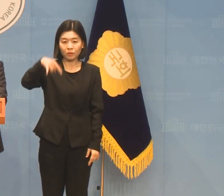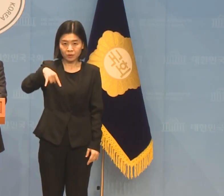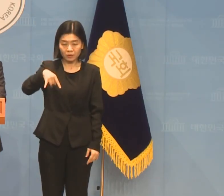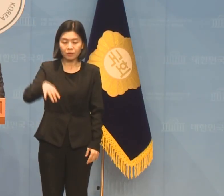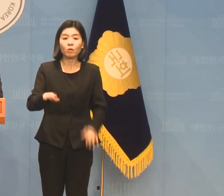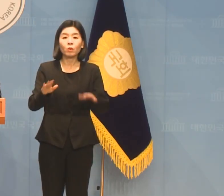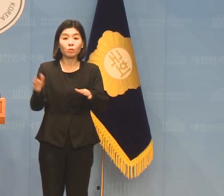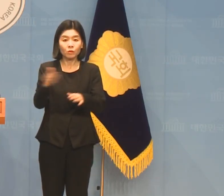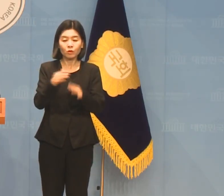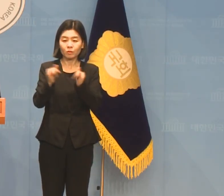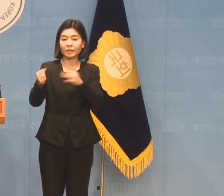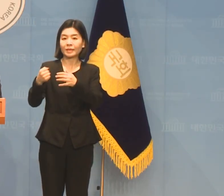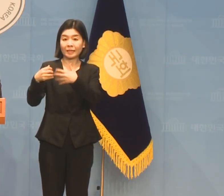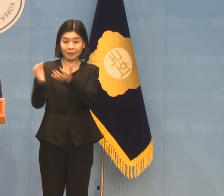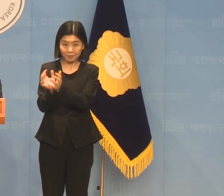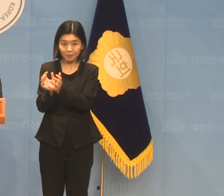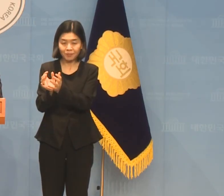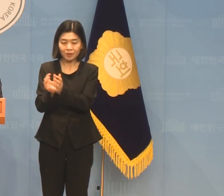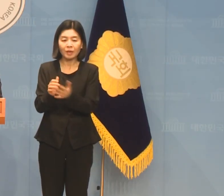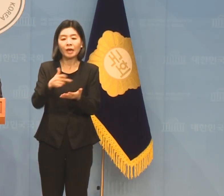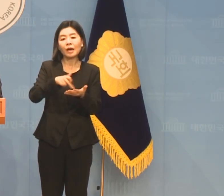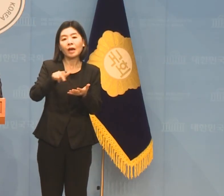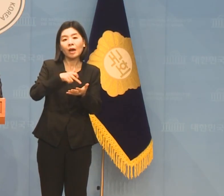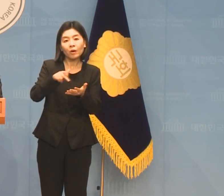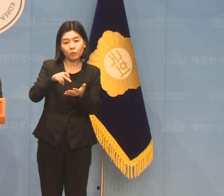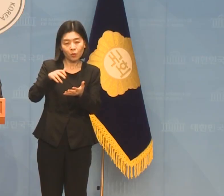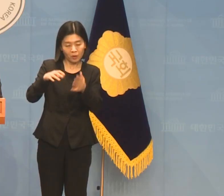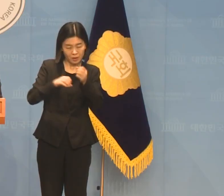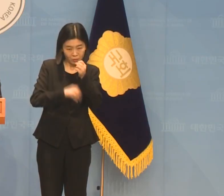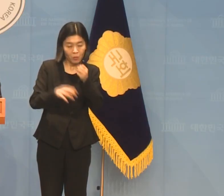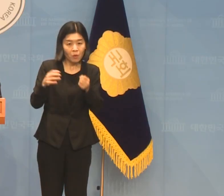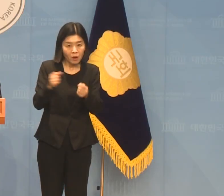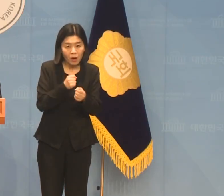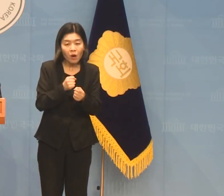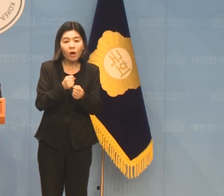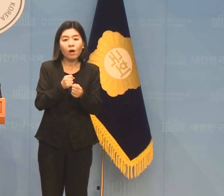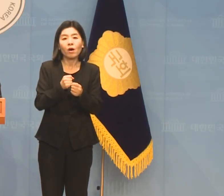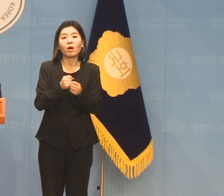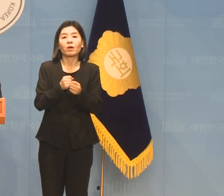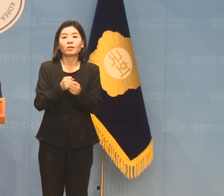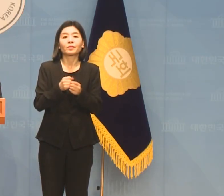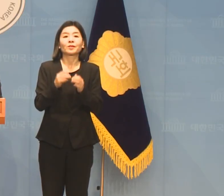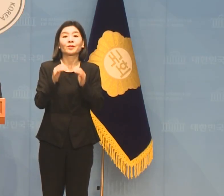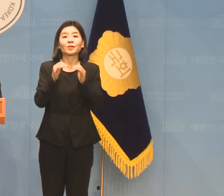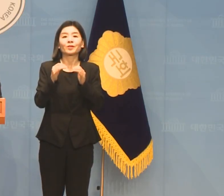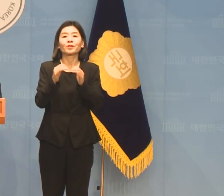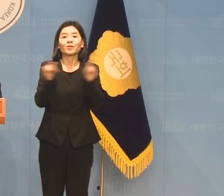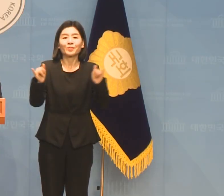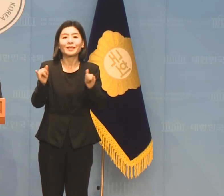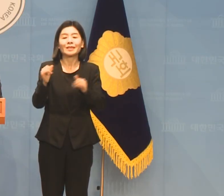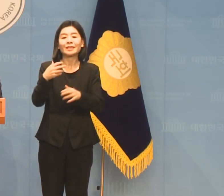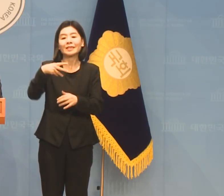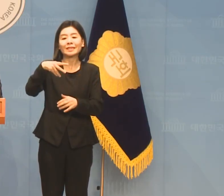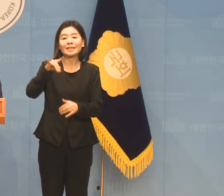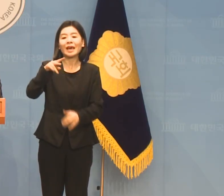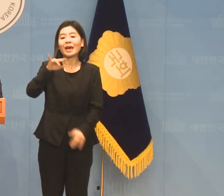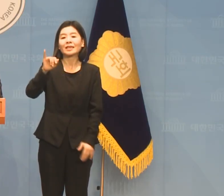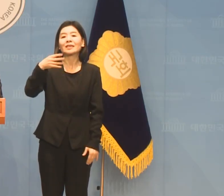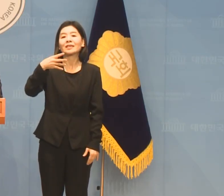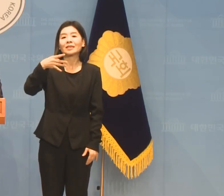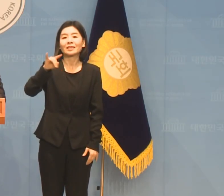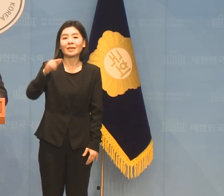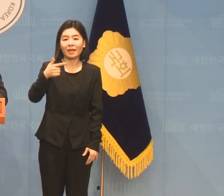국민의힘은 카카오톡 채널 기반의 신고 지원 플랫폼 국민 사이렌을 공식